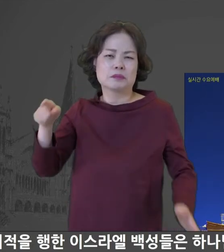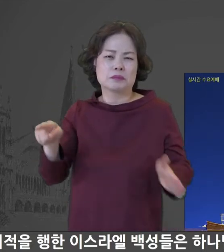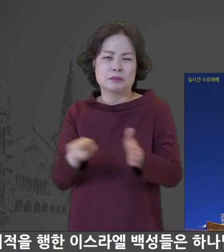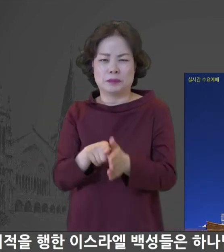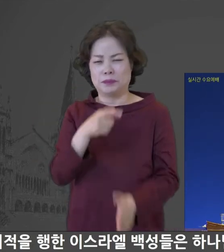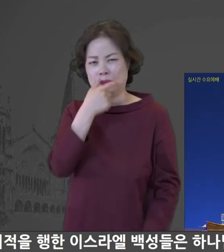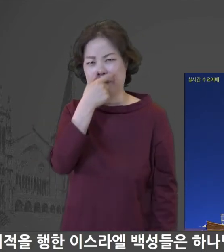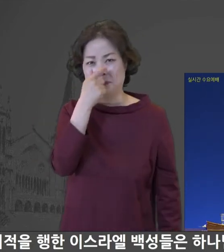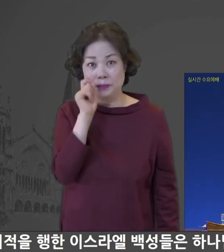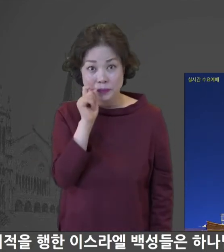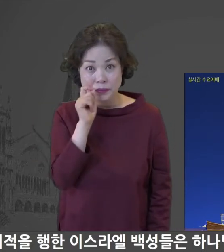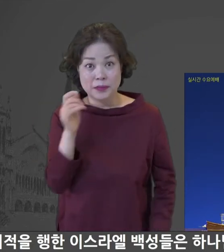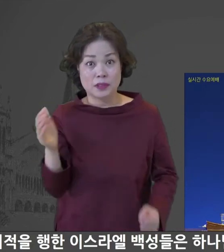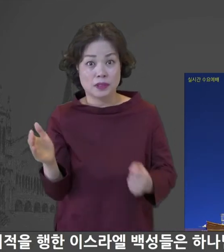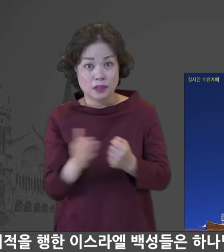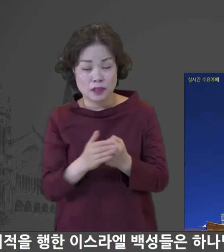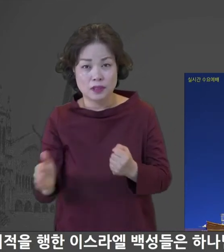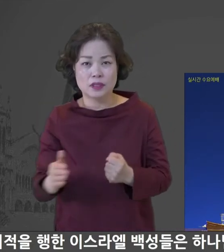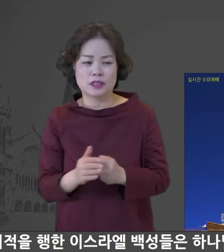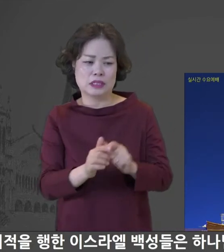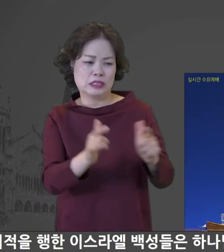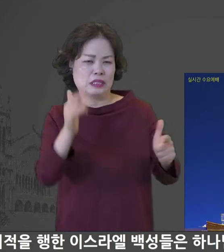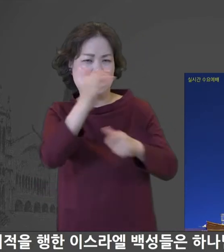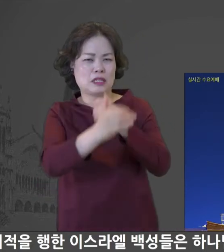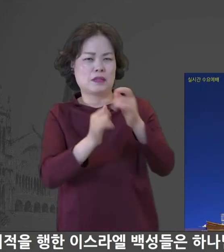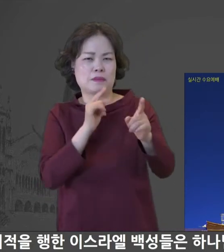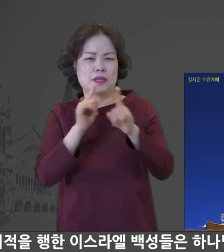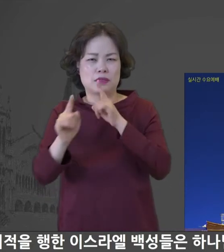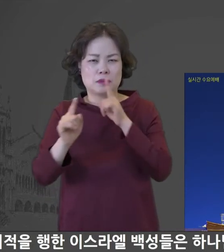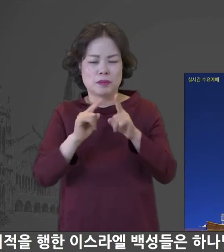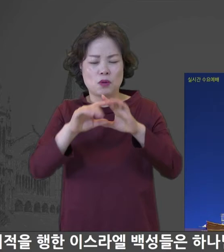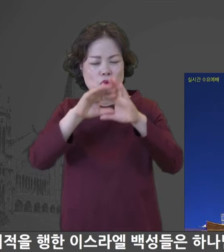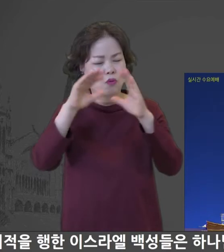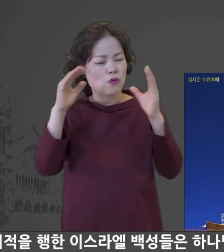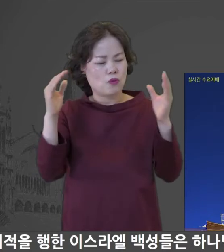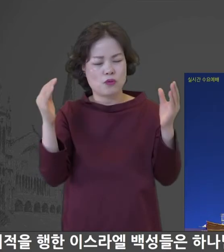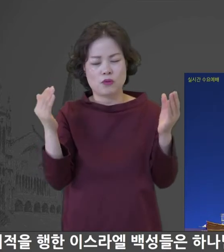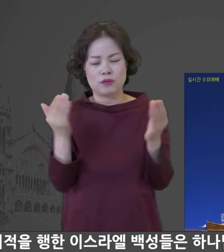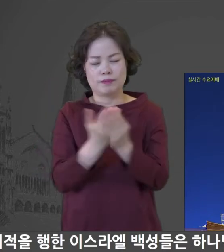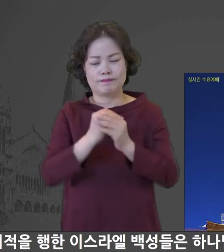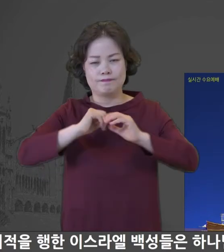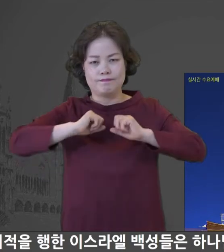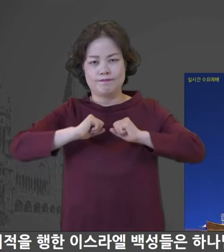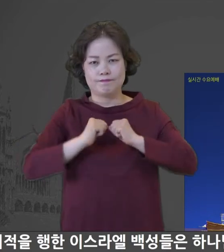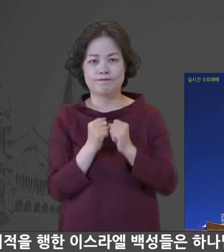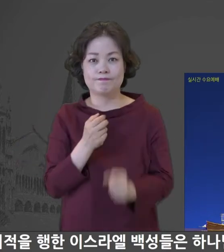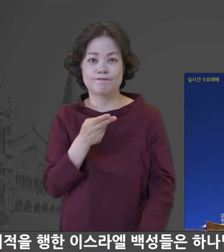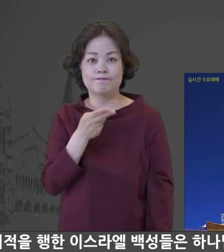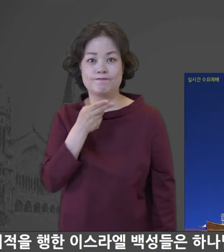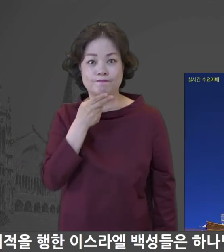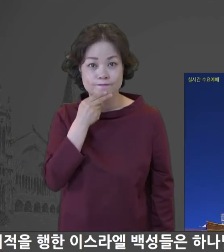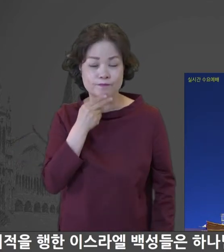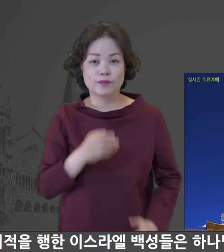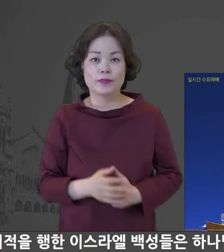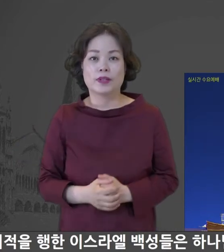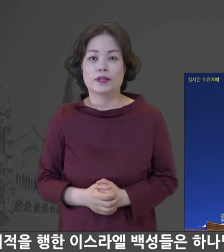있었습니다. 그렇기 때문에 이들은 하나님의 말씀에 온전히 순종할 수가 없었습니다.